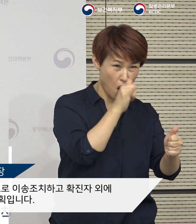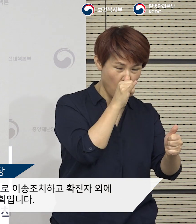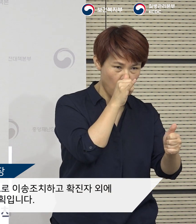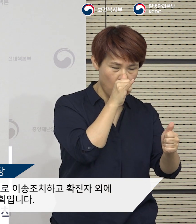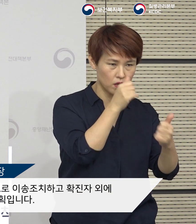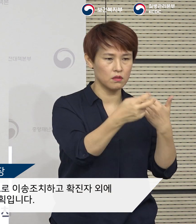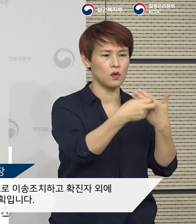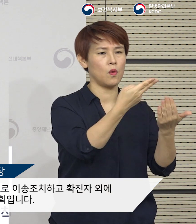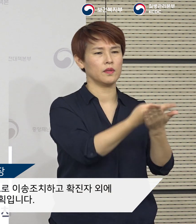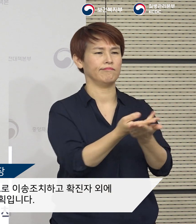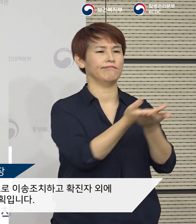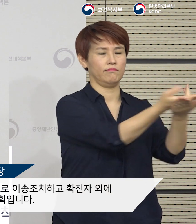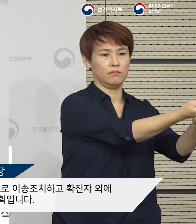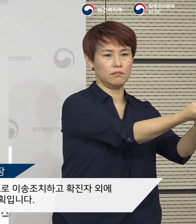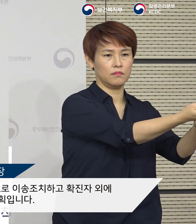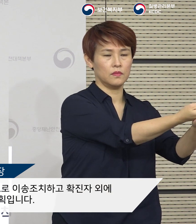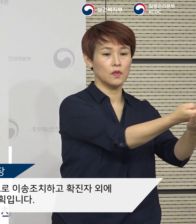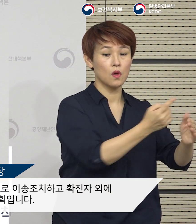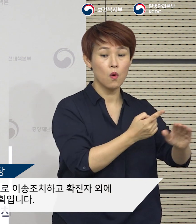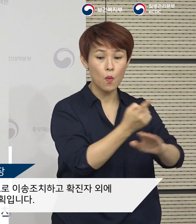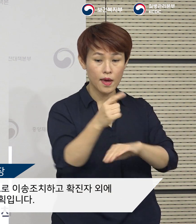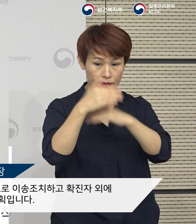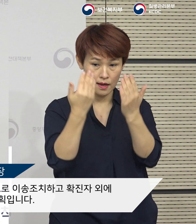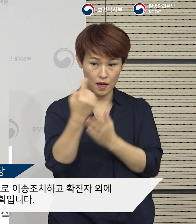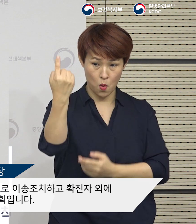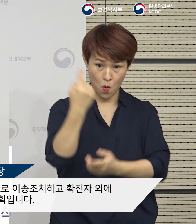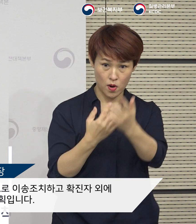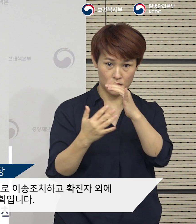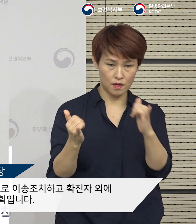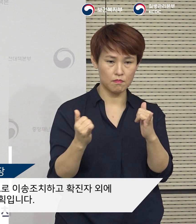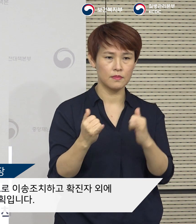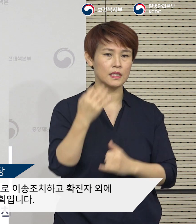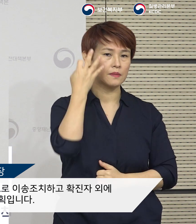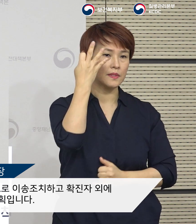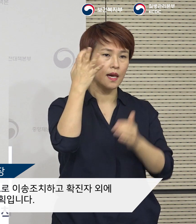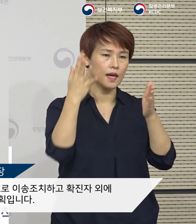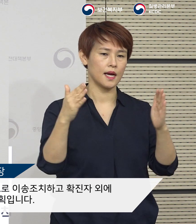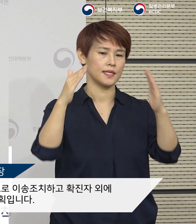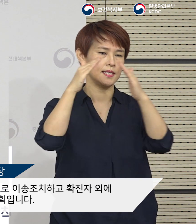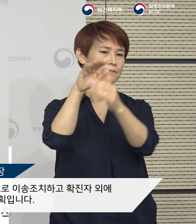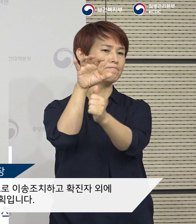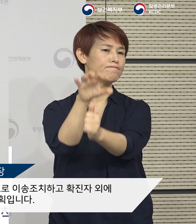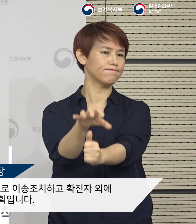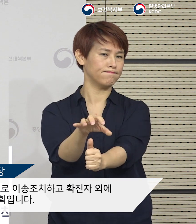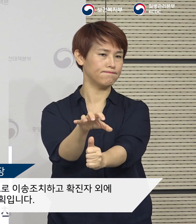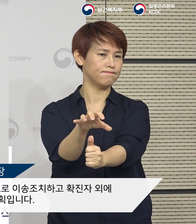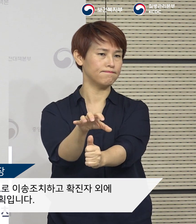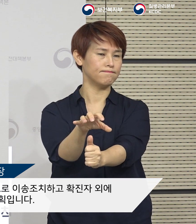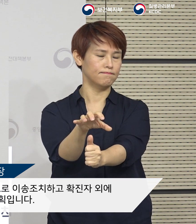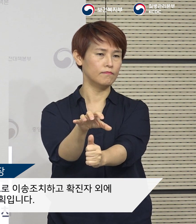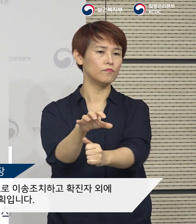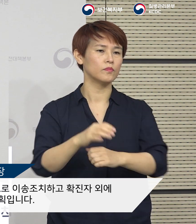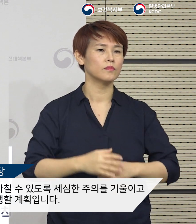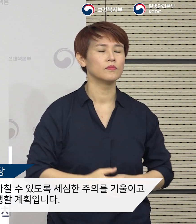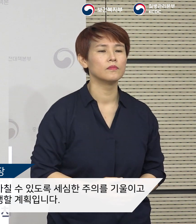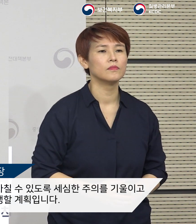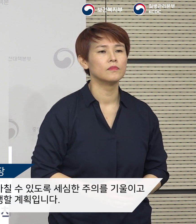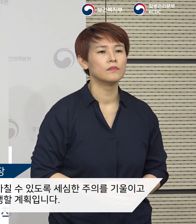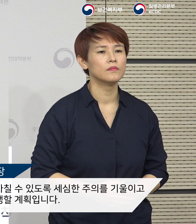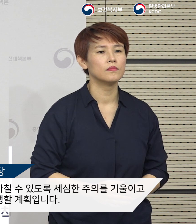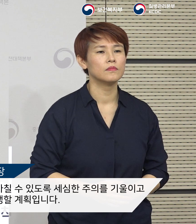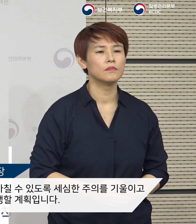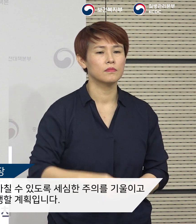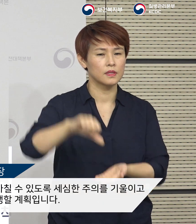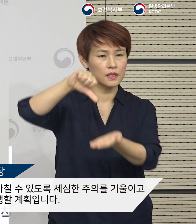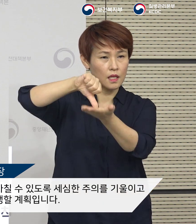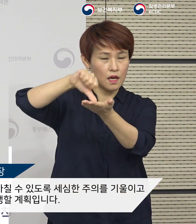이송 조치하고 확진자 외에 모든 입국 교민은 14일간 자가격리를 실시할 계획입니다.